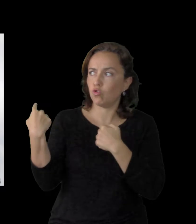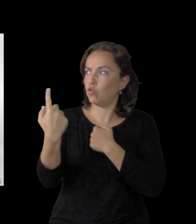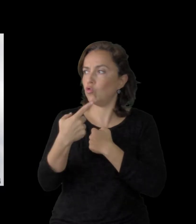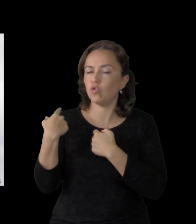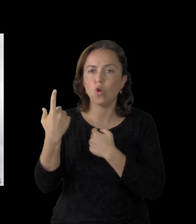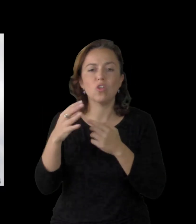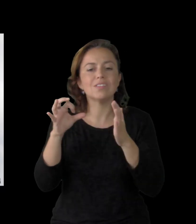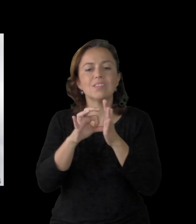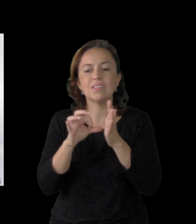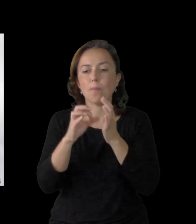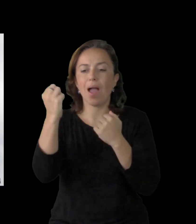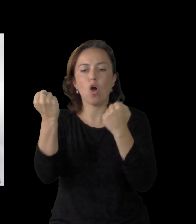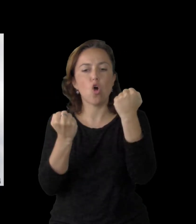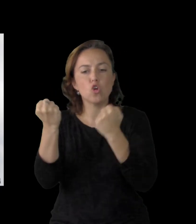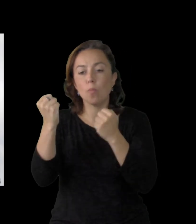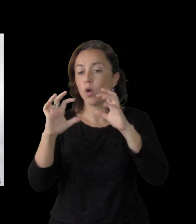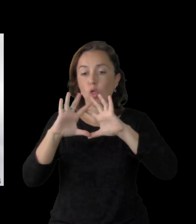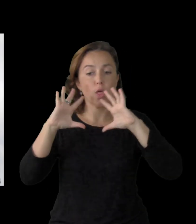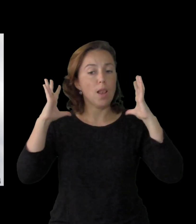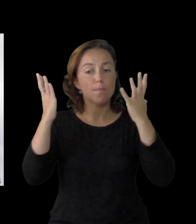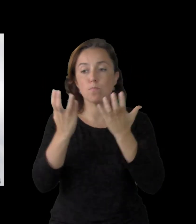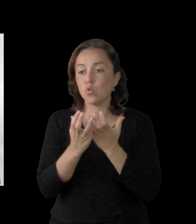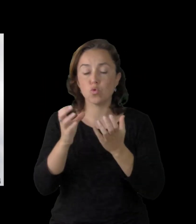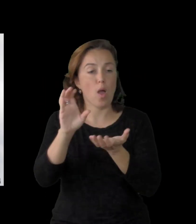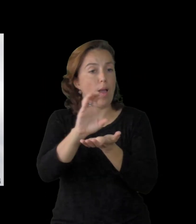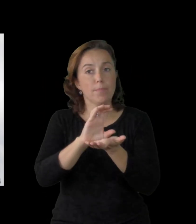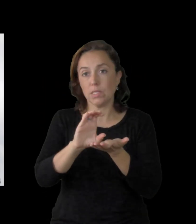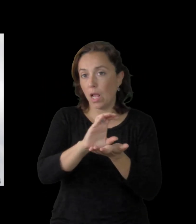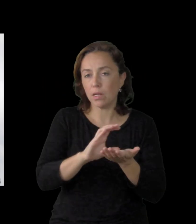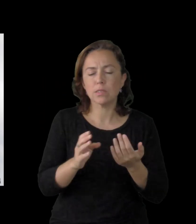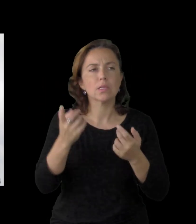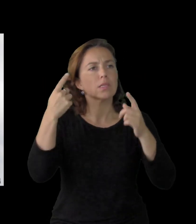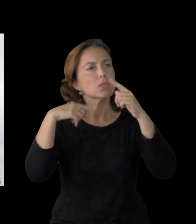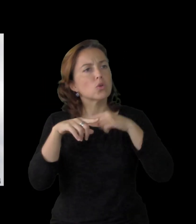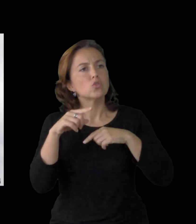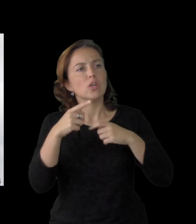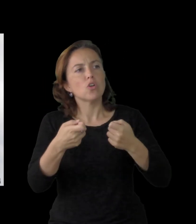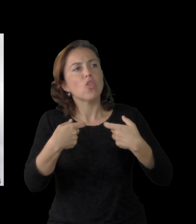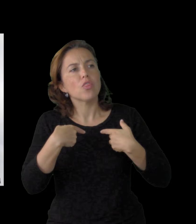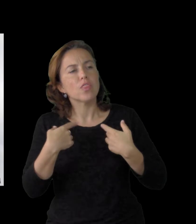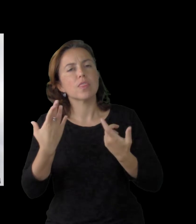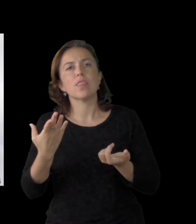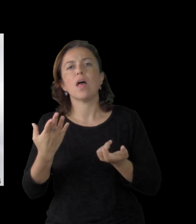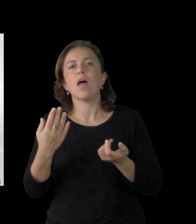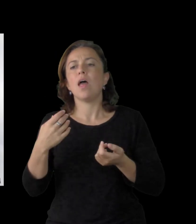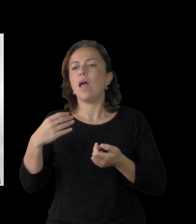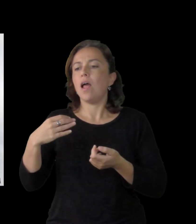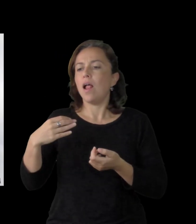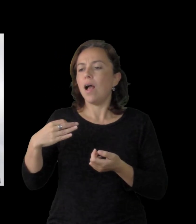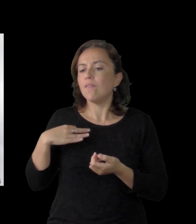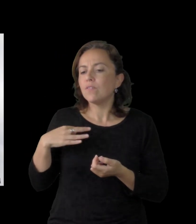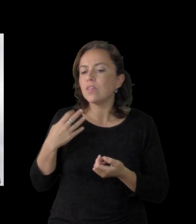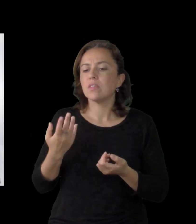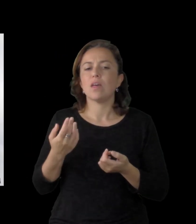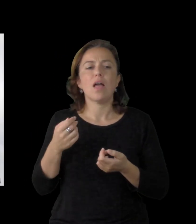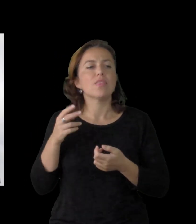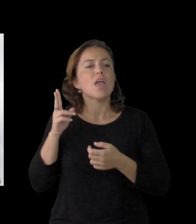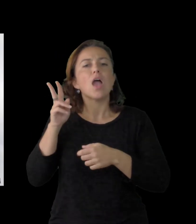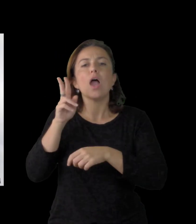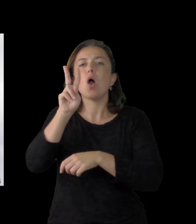el sistema económico desde el capitalismo, nos lleva a la vivencia del utilitarismo. Todo lo que hacemos tiene que ser